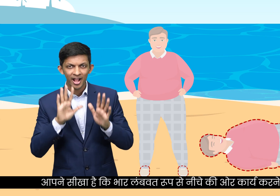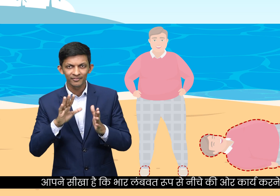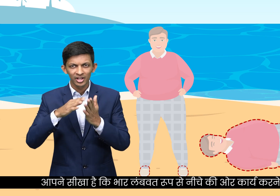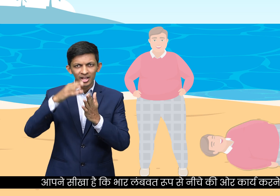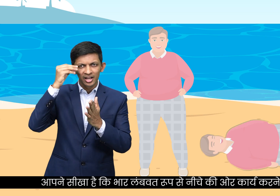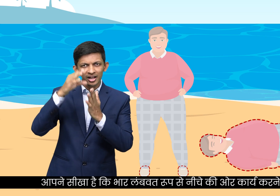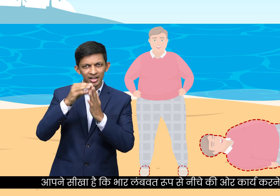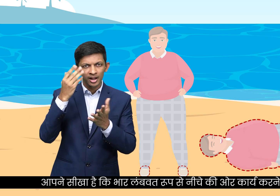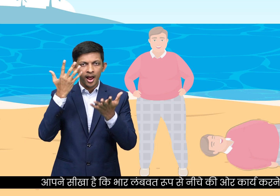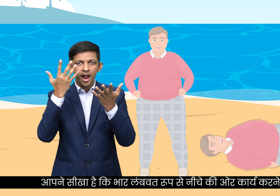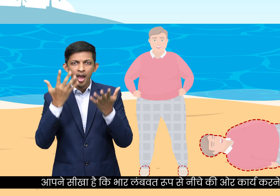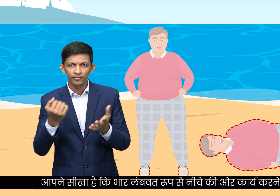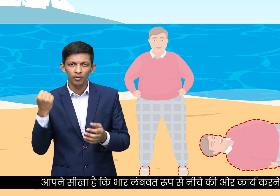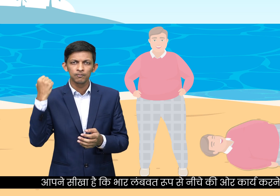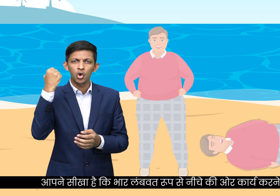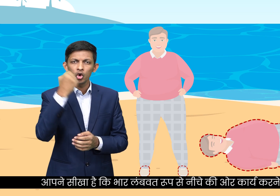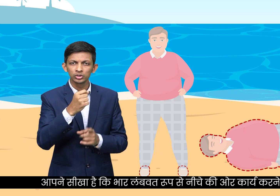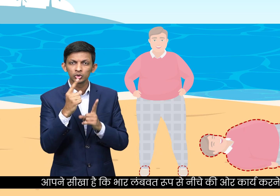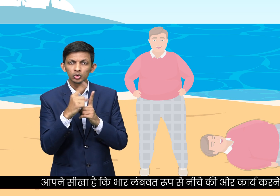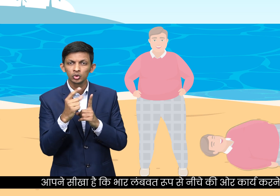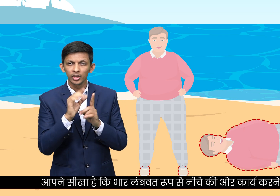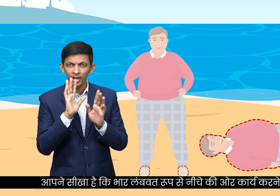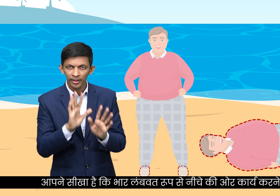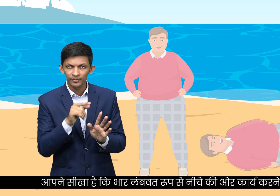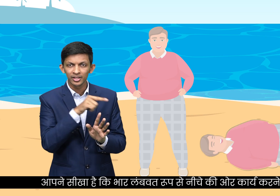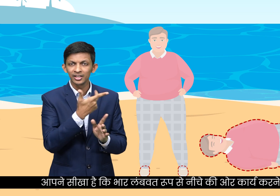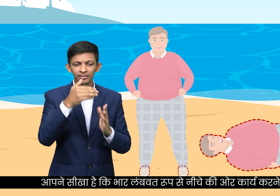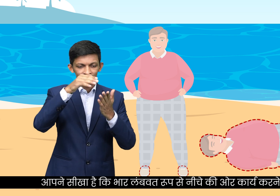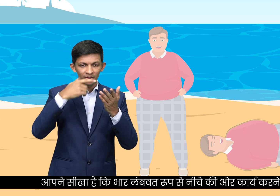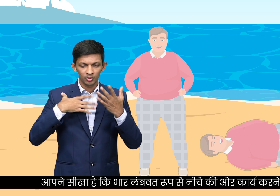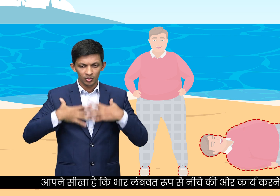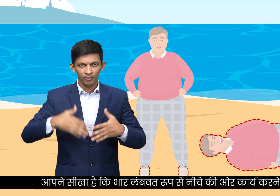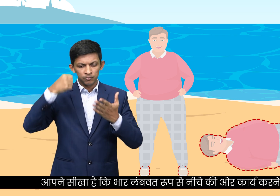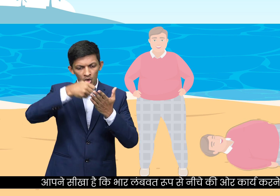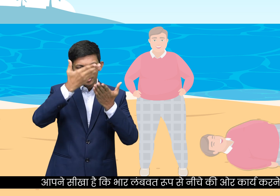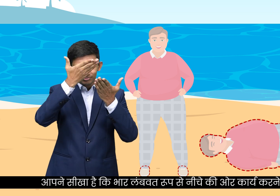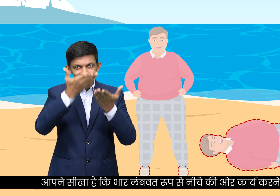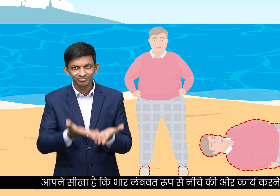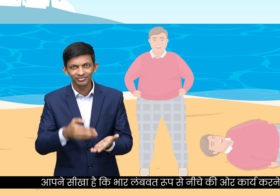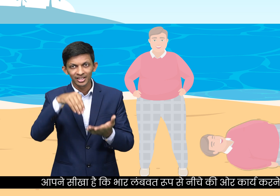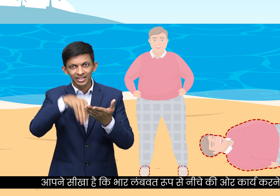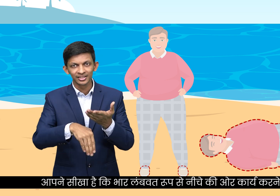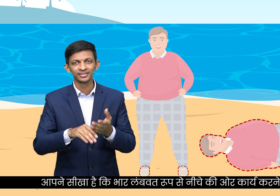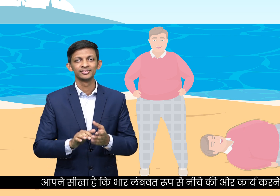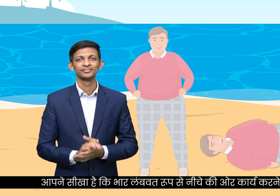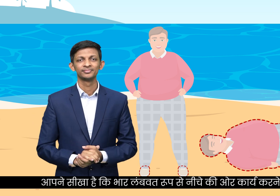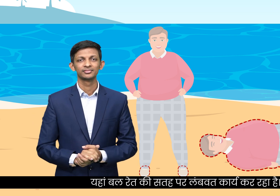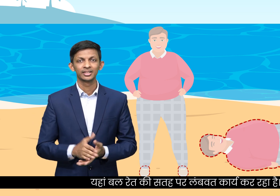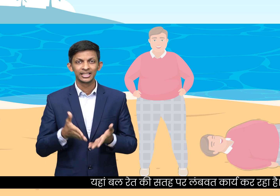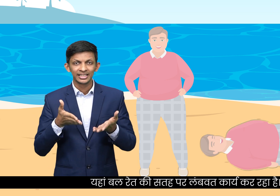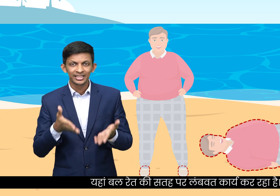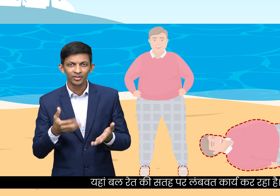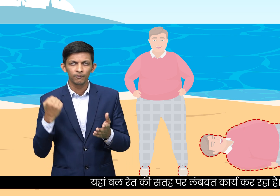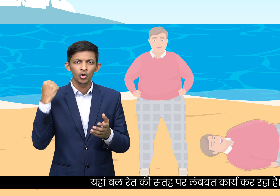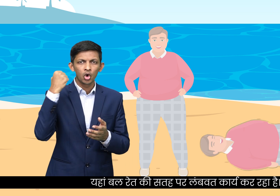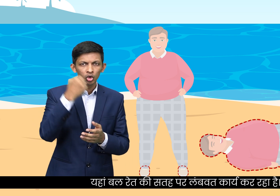आपने सीखा है कि भार लंबवत रूप से नीचे की ओर कार्य करने वाला बल है।